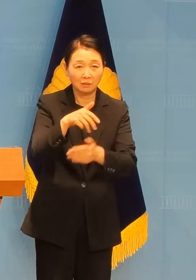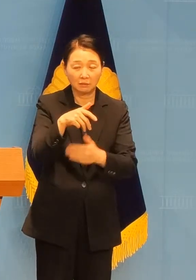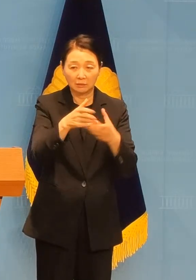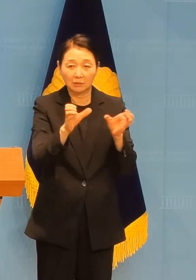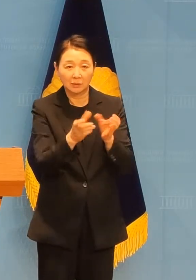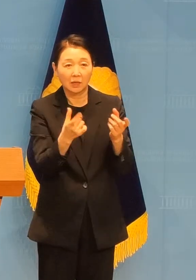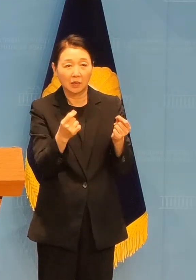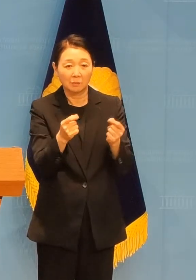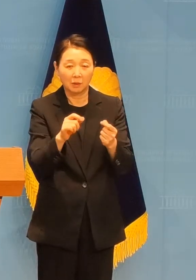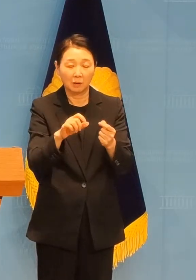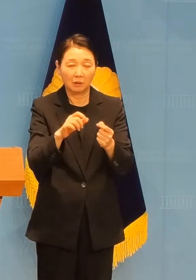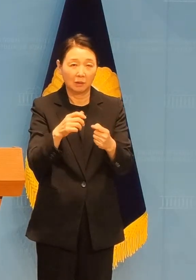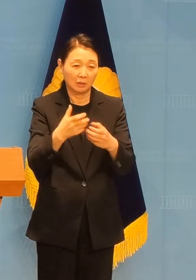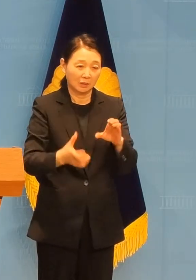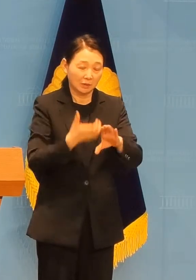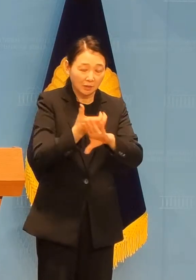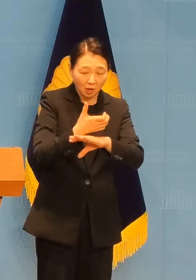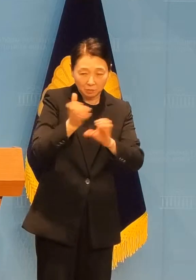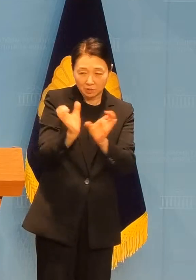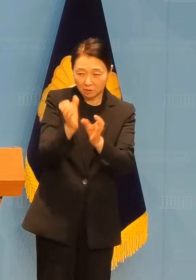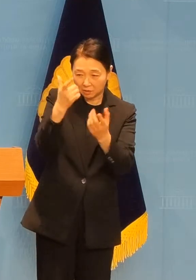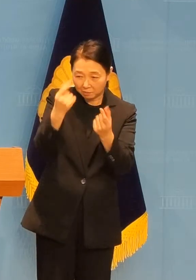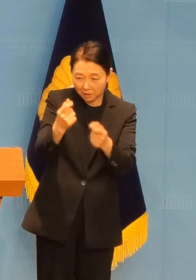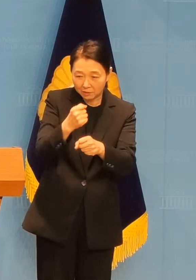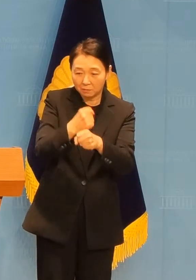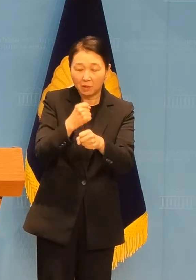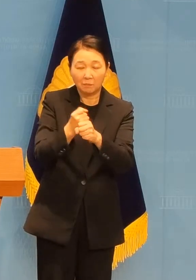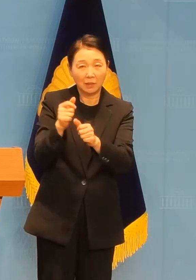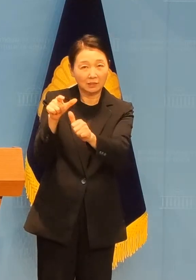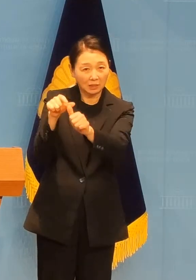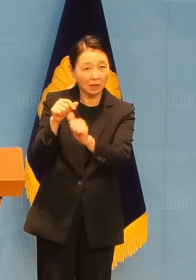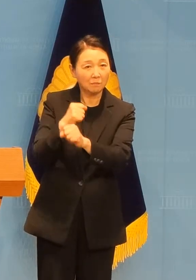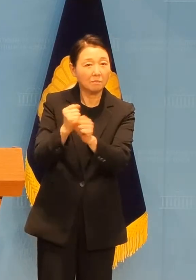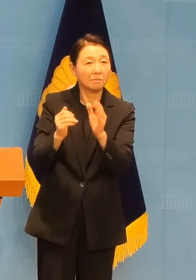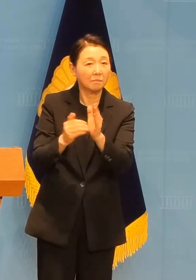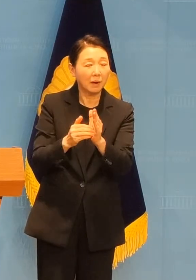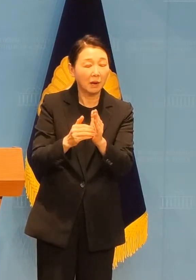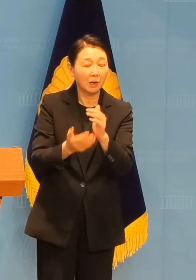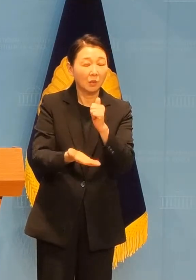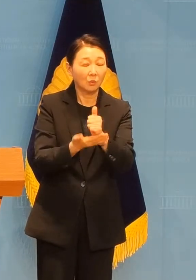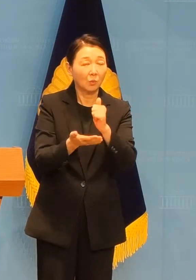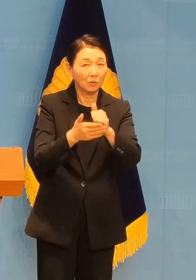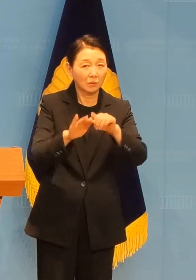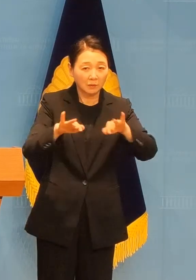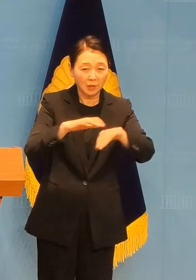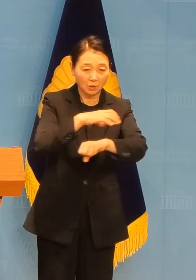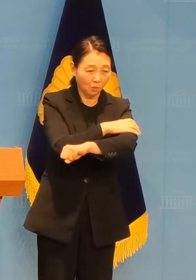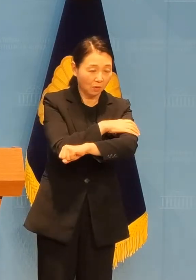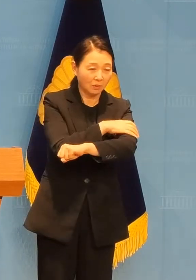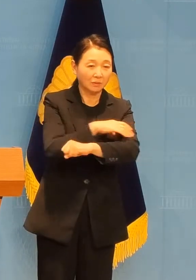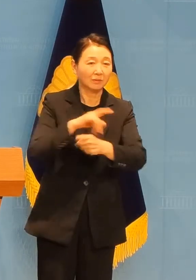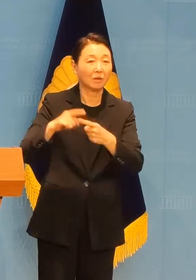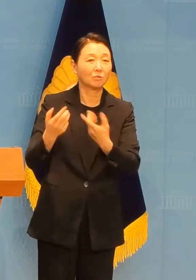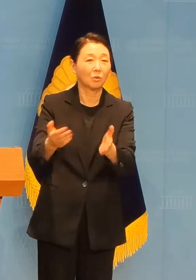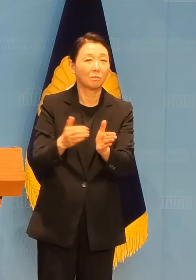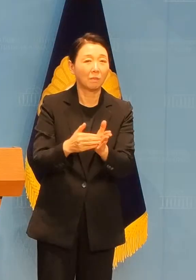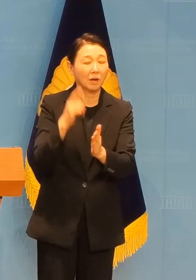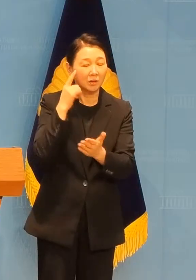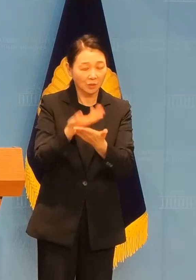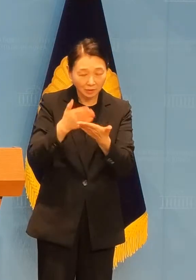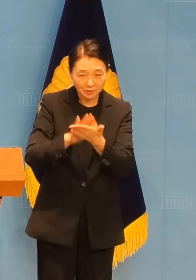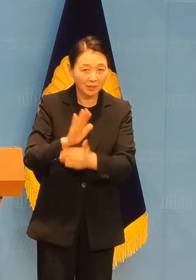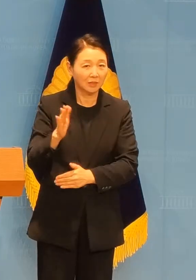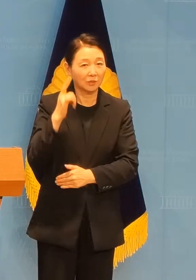정당이 계엄을 정당화해온 인사의 요구에 공천과 당 권력으로 화답하고 있다면 이는 쇄신이